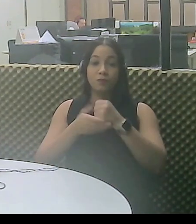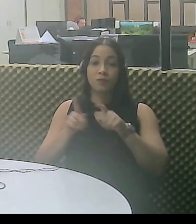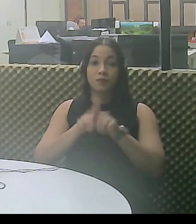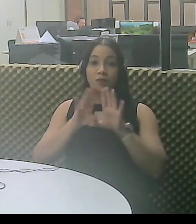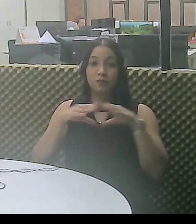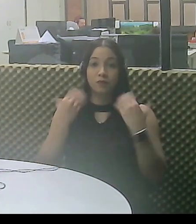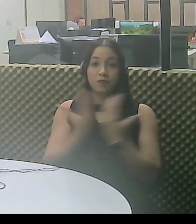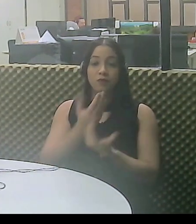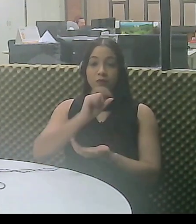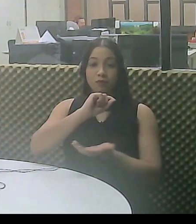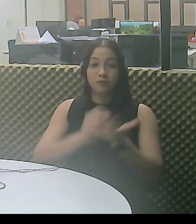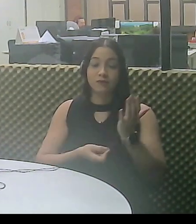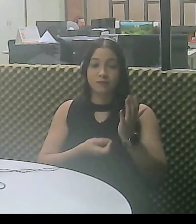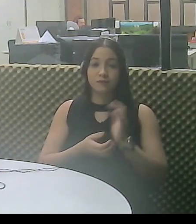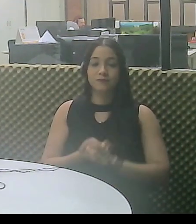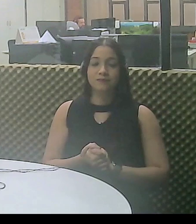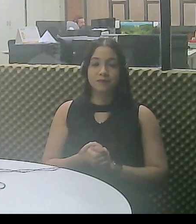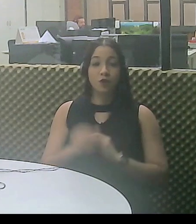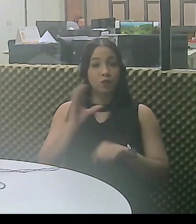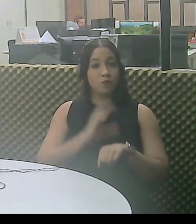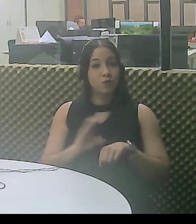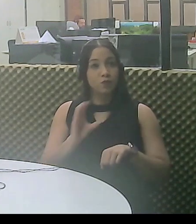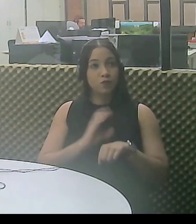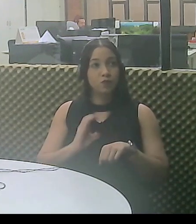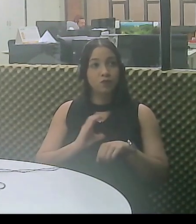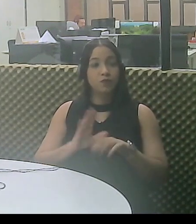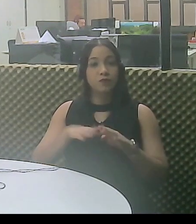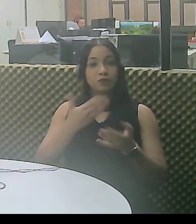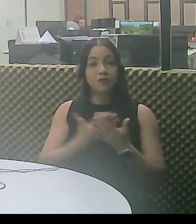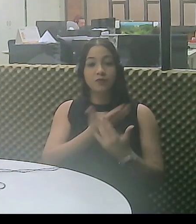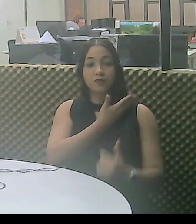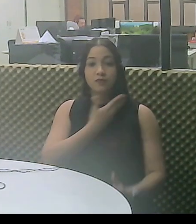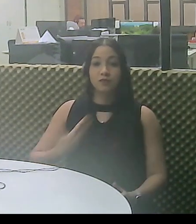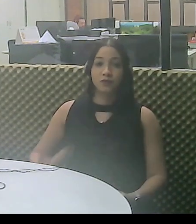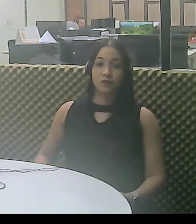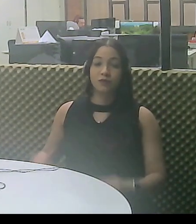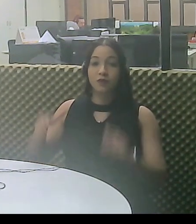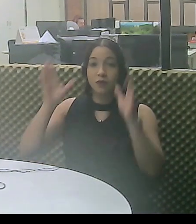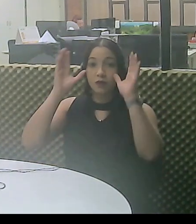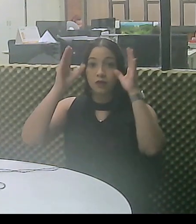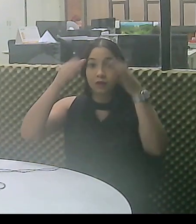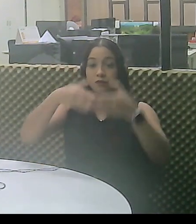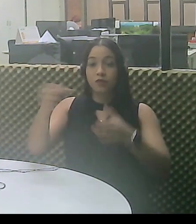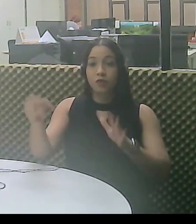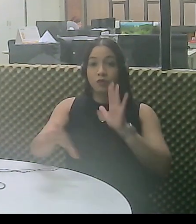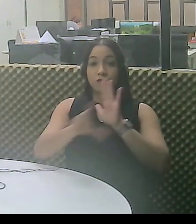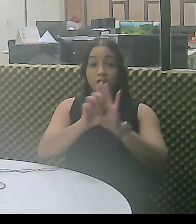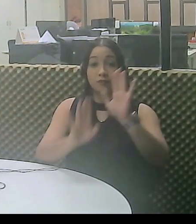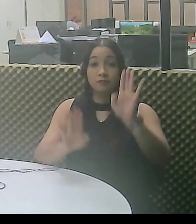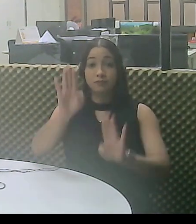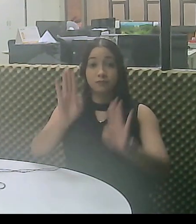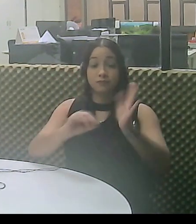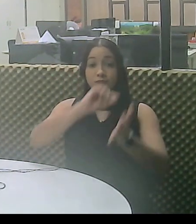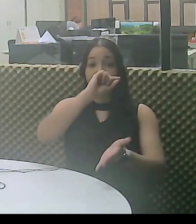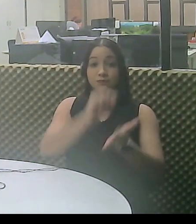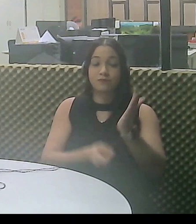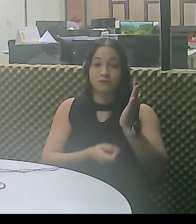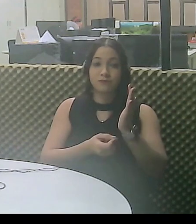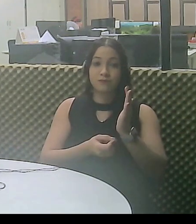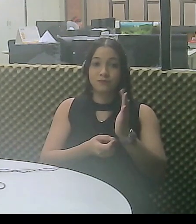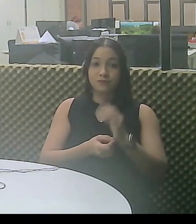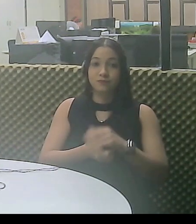comissão de contratação o curso realizado pela Escola de Governo com ênfase na nova lei de licitações e contratos